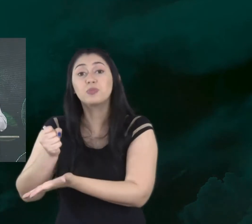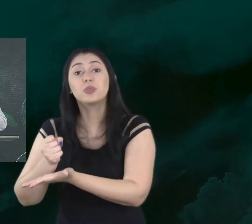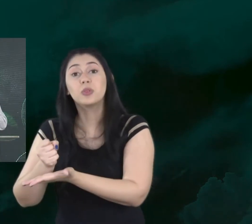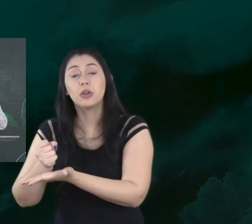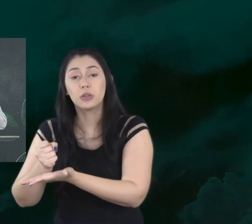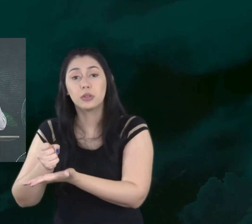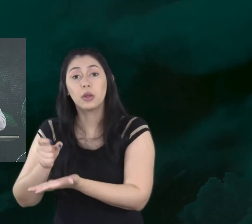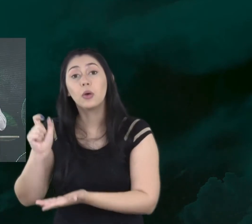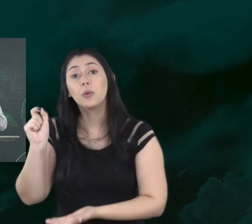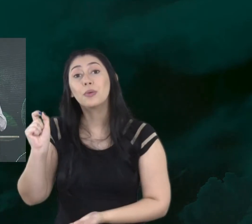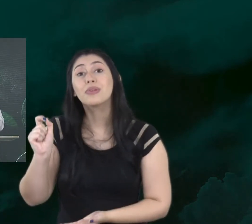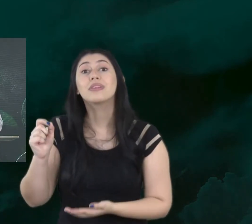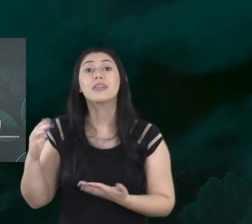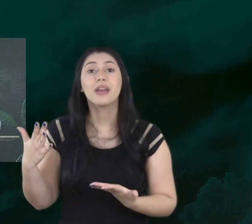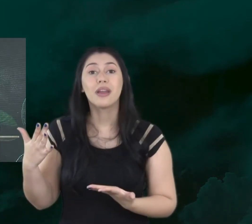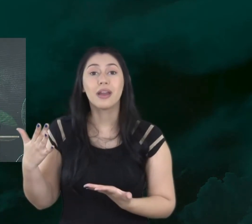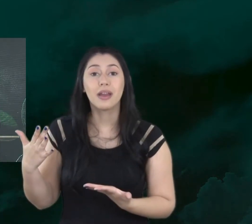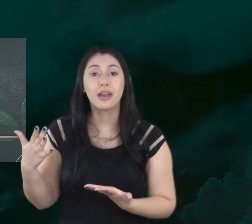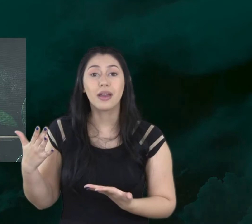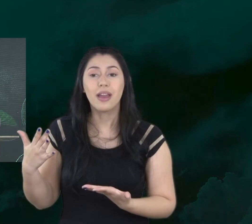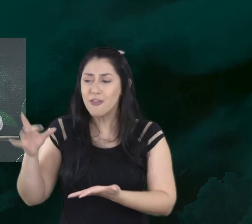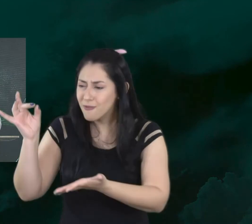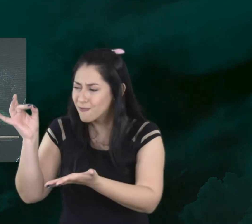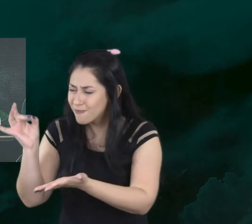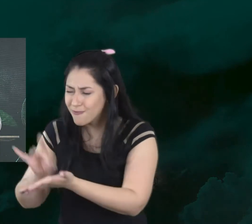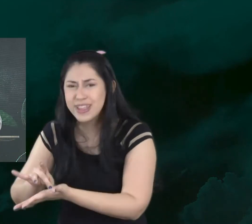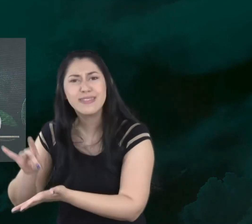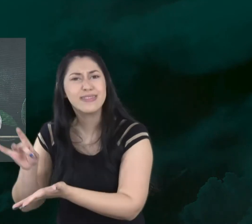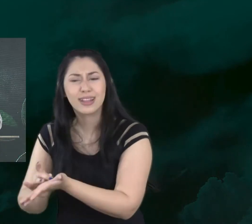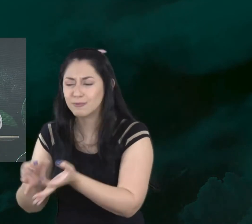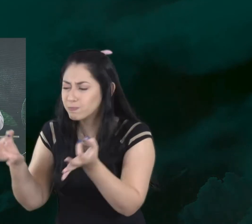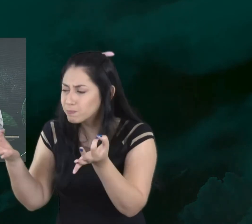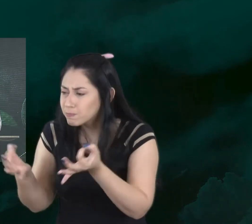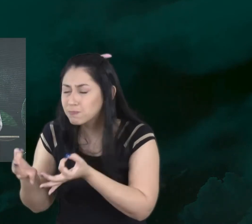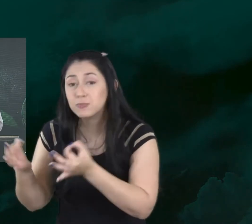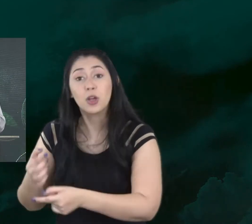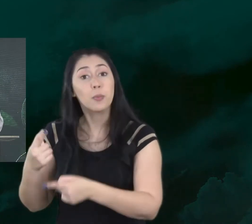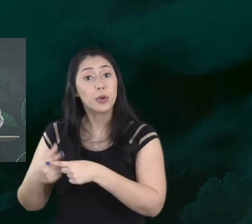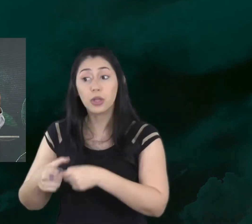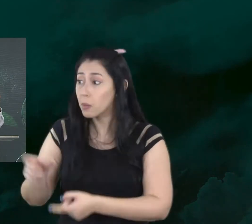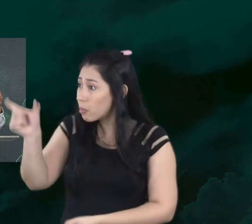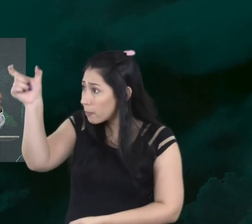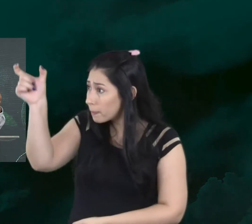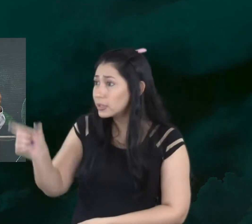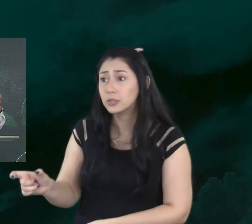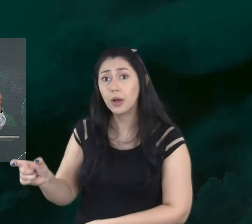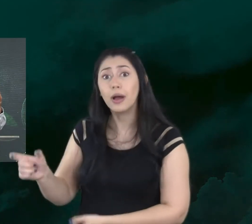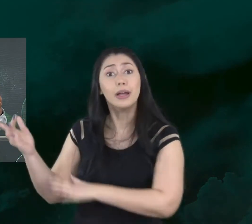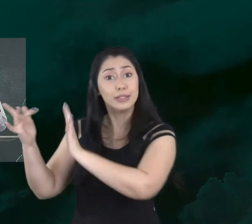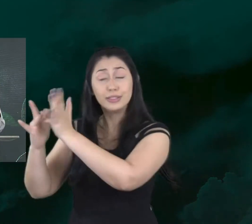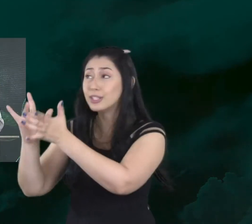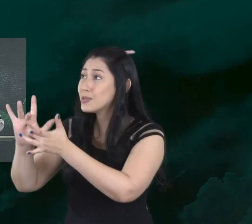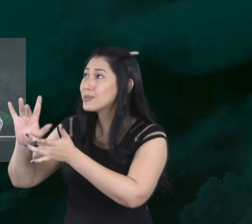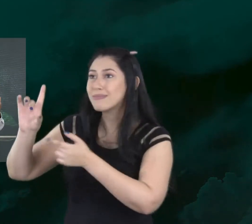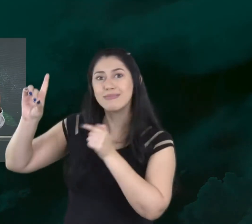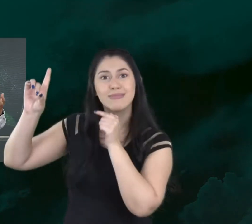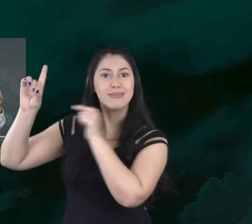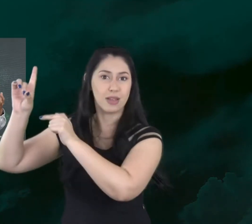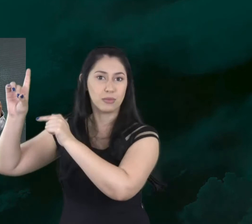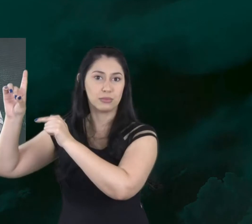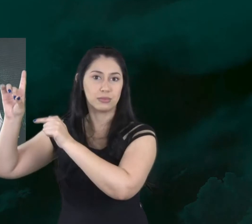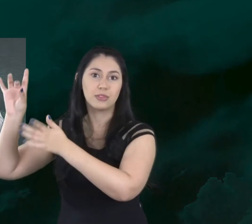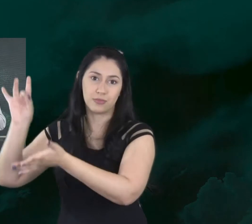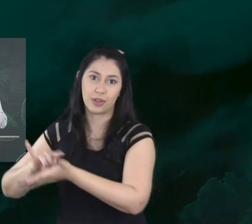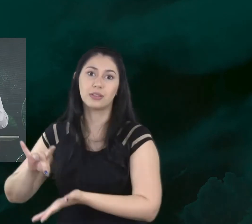essa realidade fundamental é concreta, ela é concreta porque ela é uma pessoa, é Deus. A verdade é